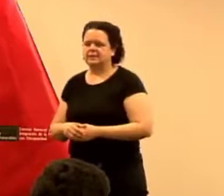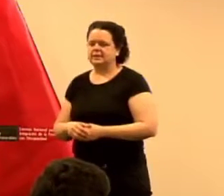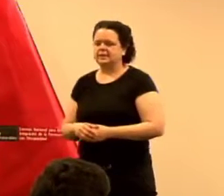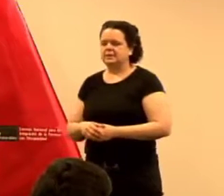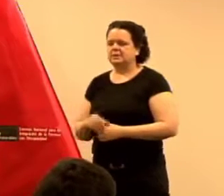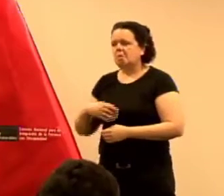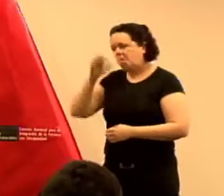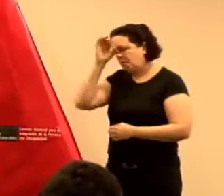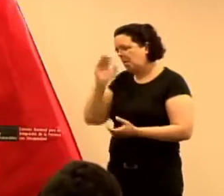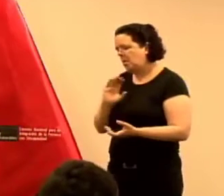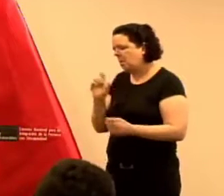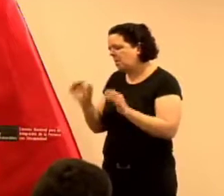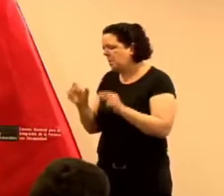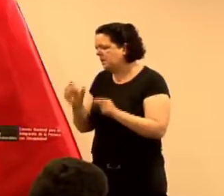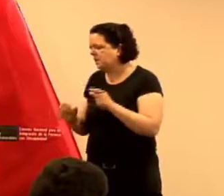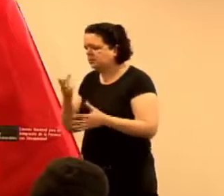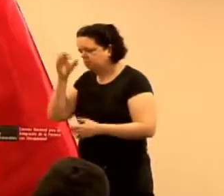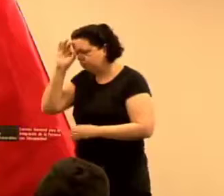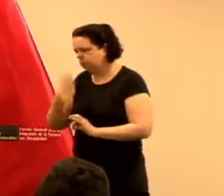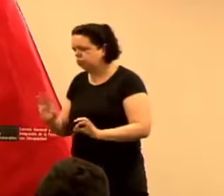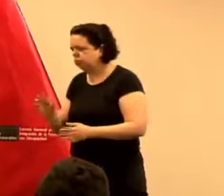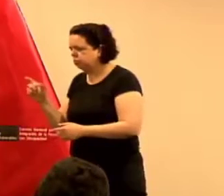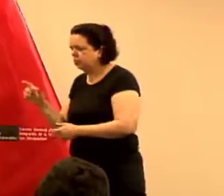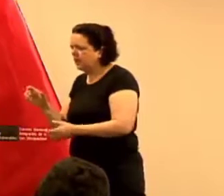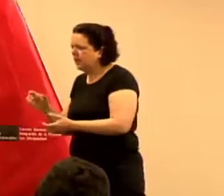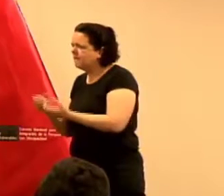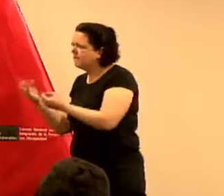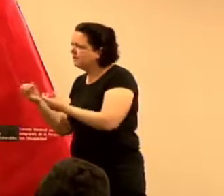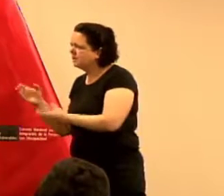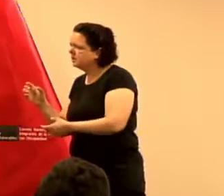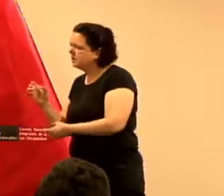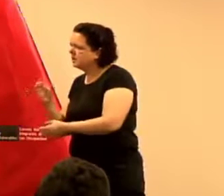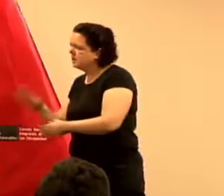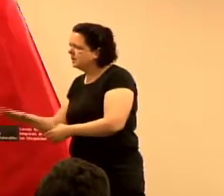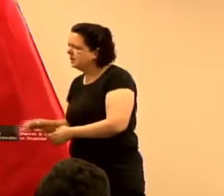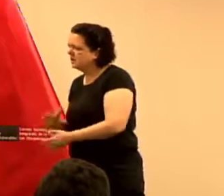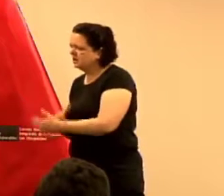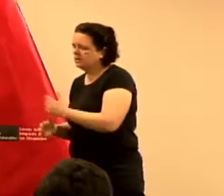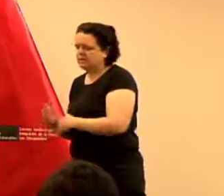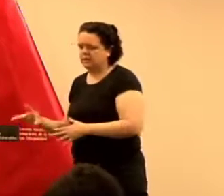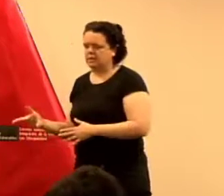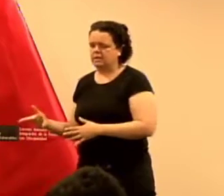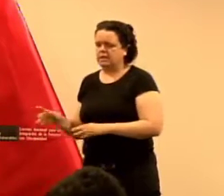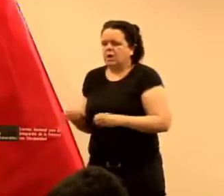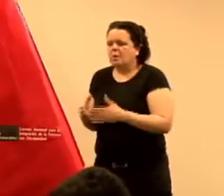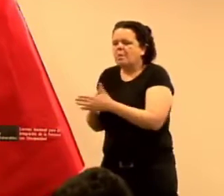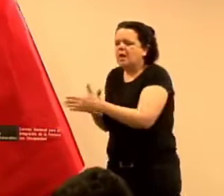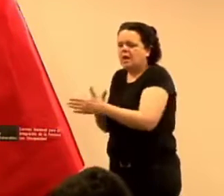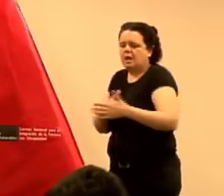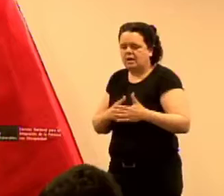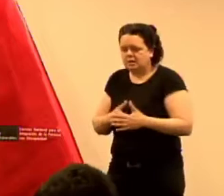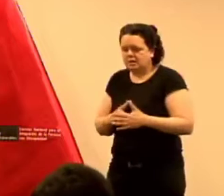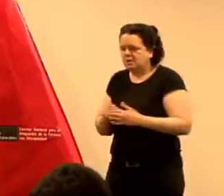población. Como consecuencia, si no hay datos y no hay información sobre las barreras a la educación inclusiva,